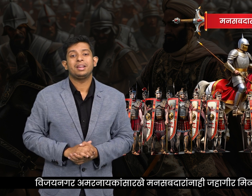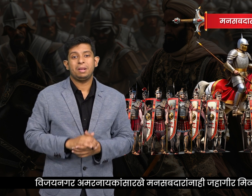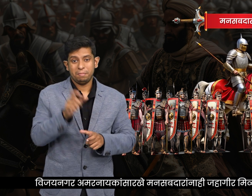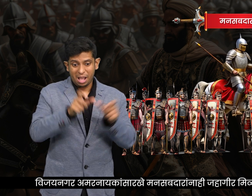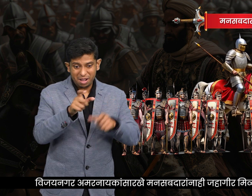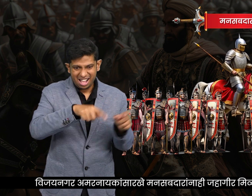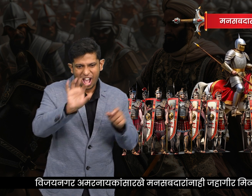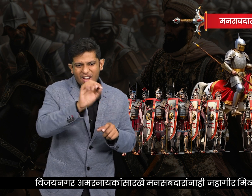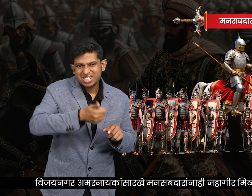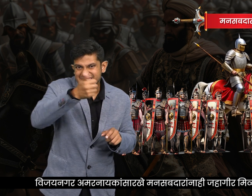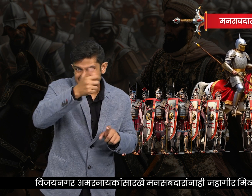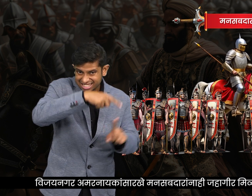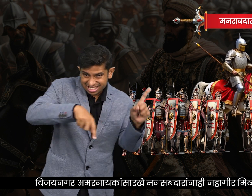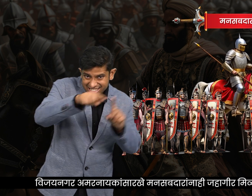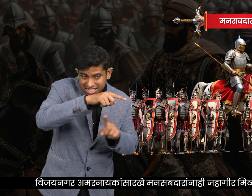विजयनगर